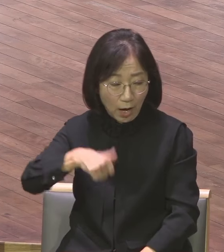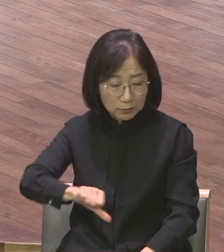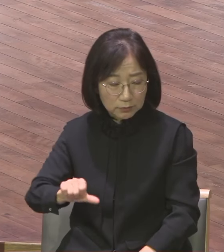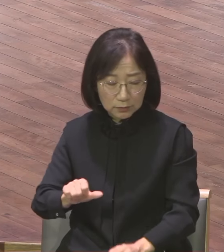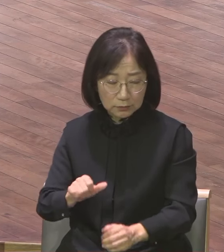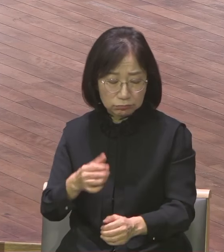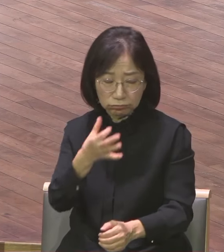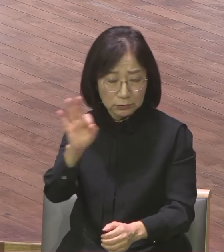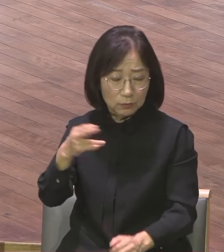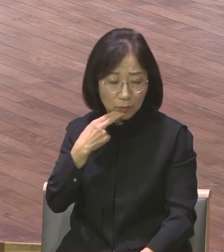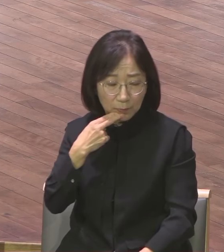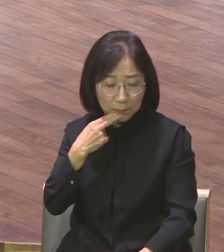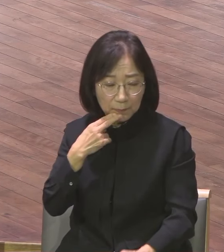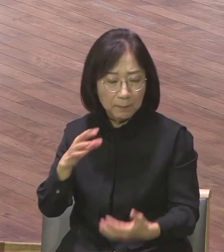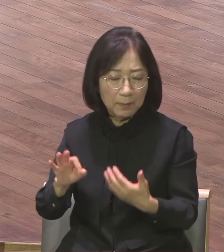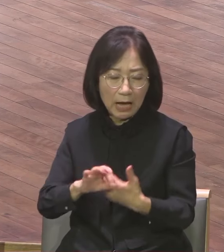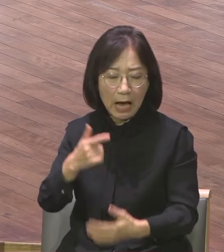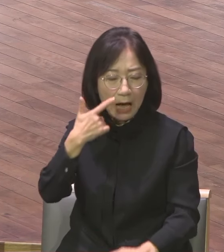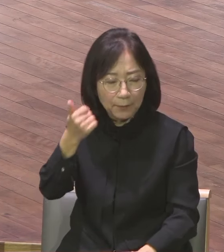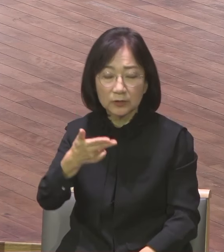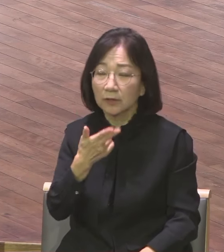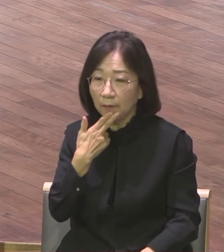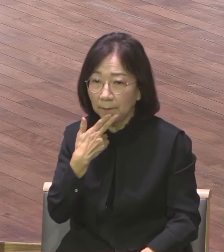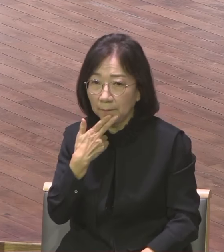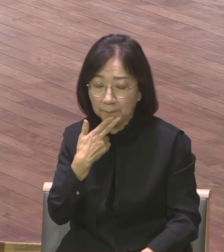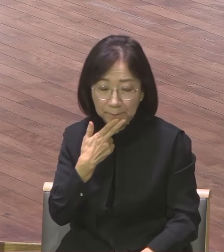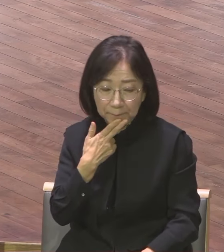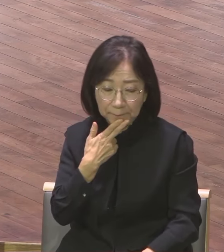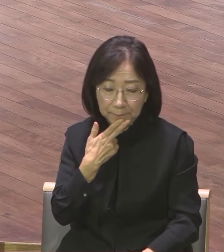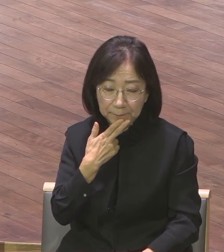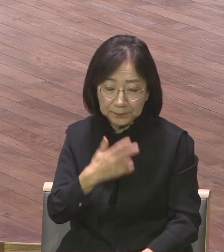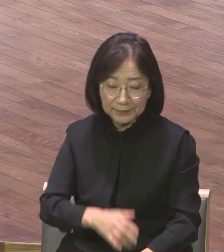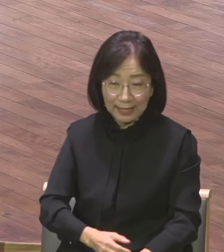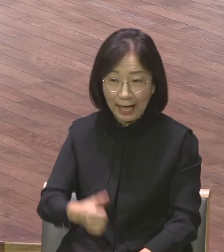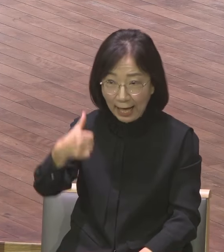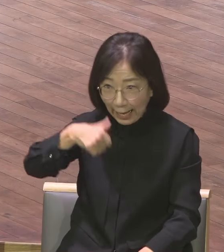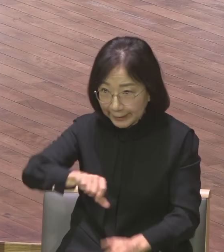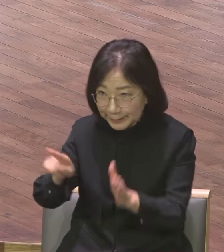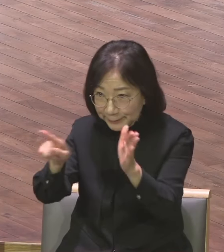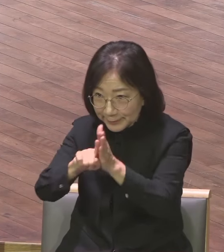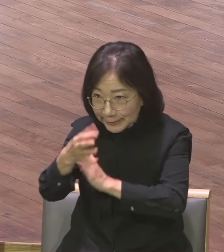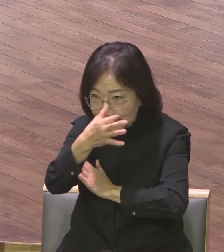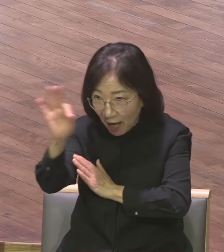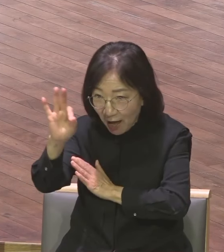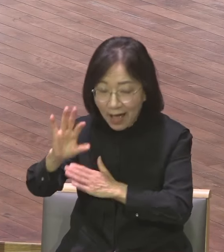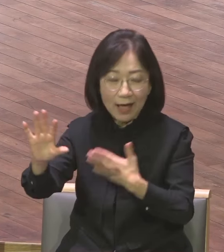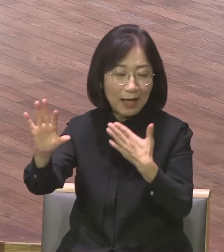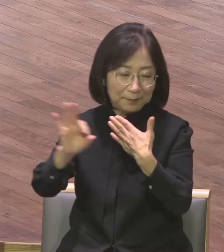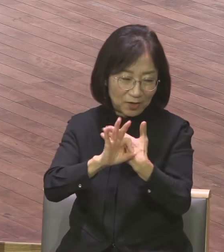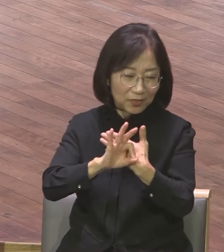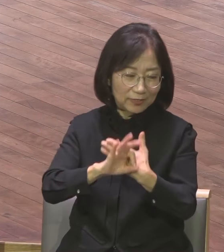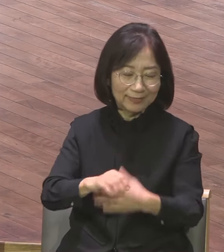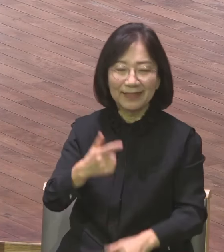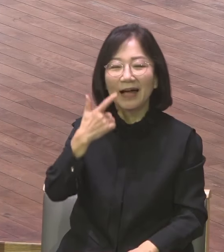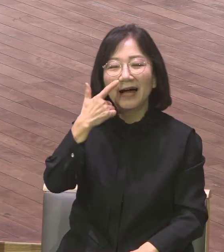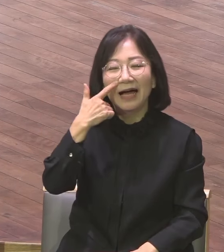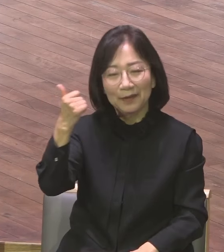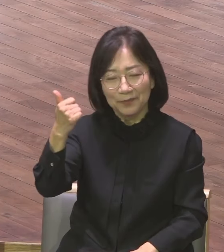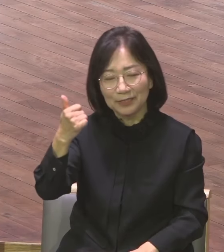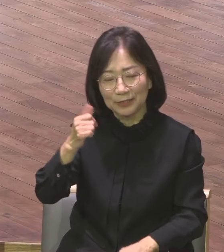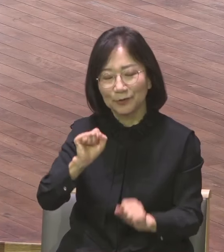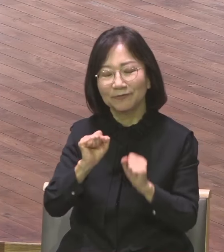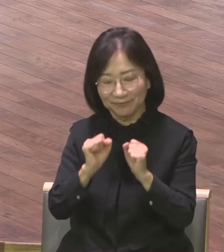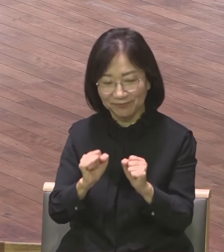없으되 아들을 부인하는 자에게는 아버지가 없으되 아들을 신하는 자에게는